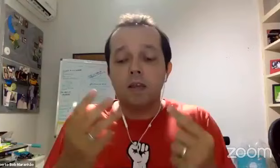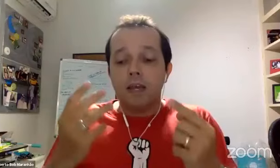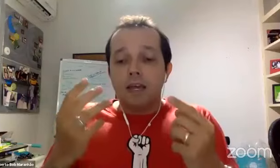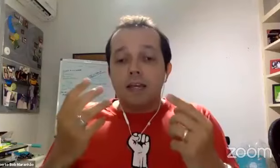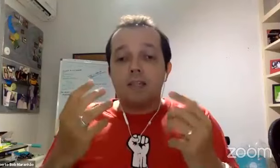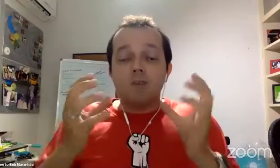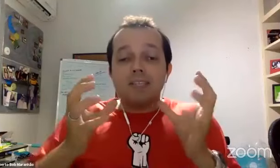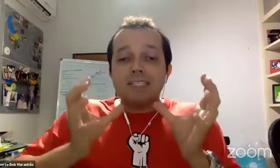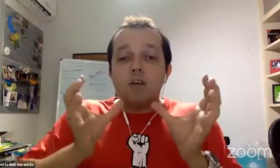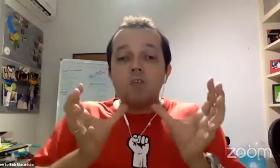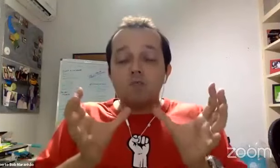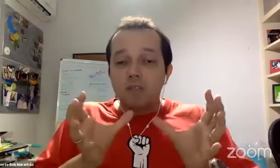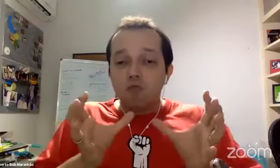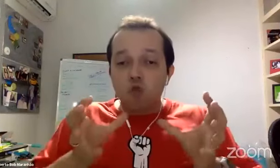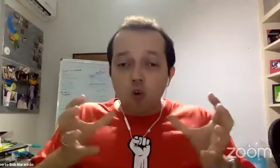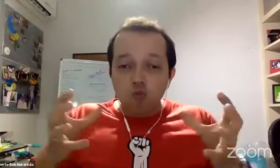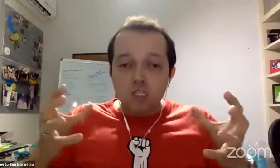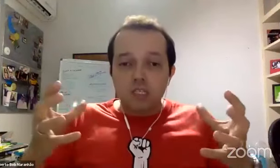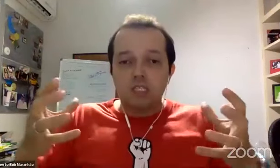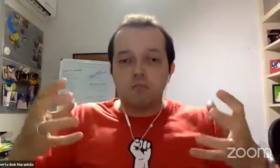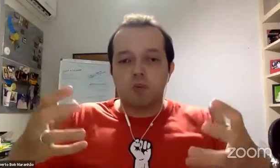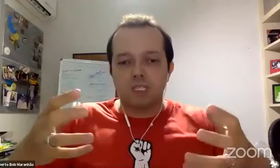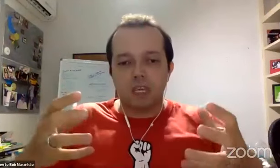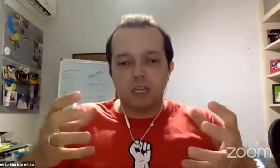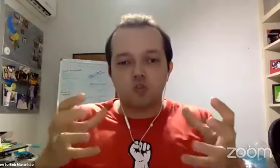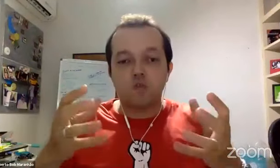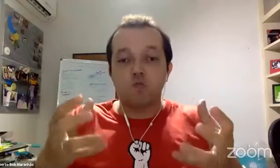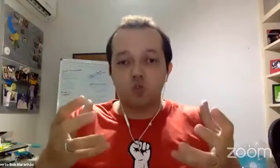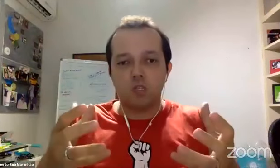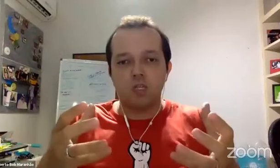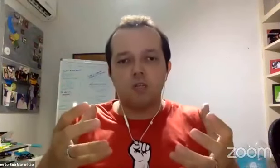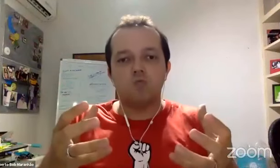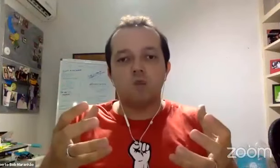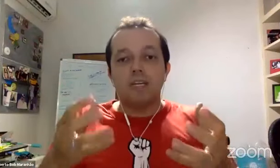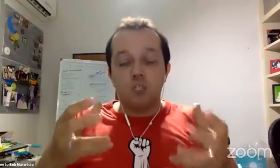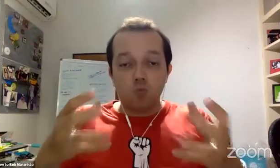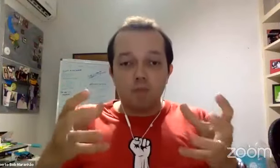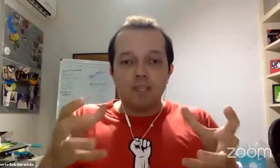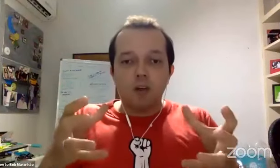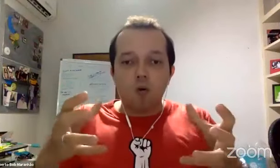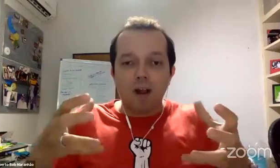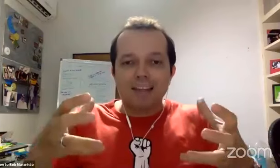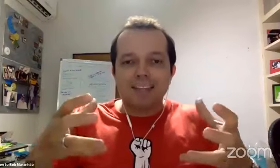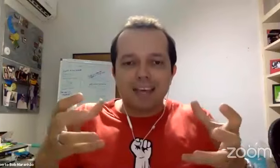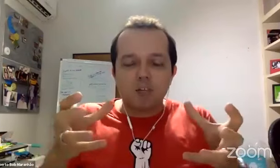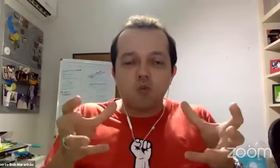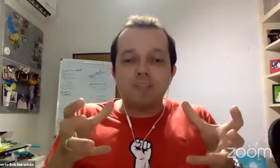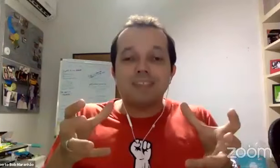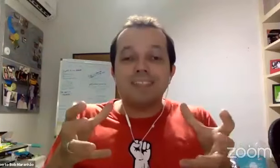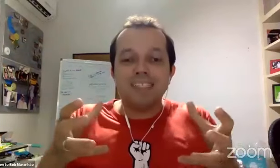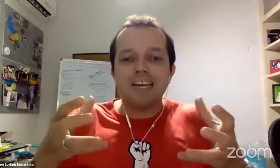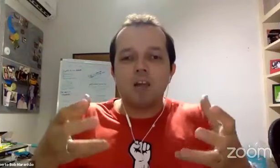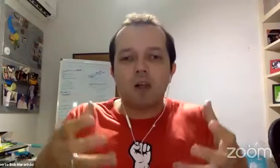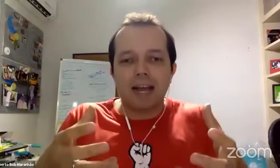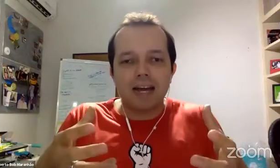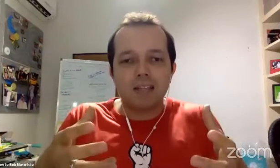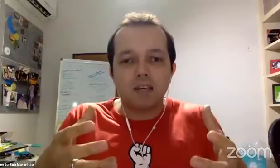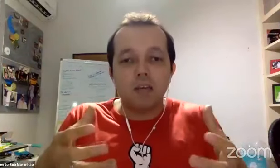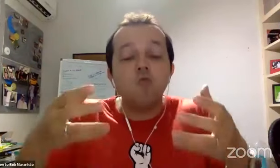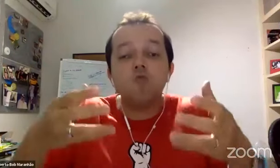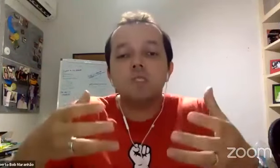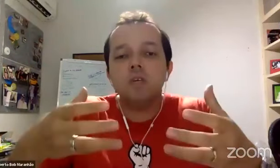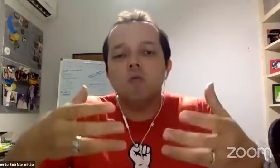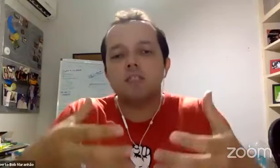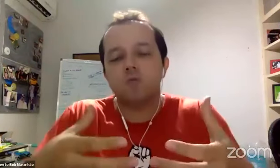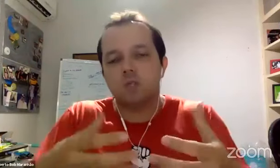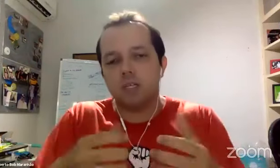falou. Então, se eu não tenho todos esses processos funcionando de uma maneira concatenada, de uma maneira dialogada,